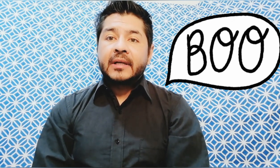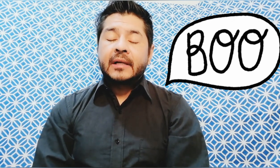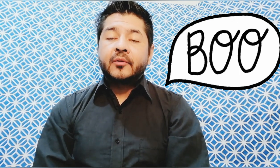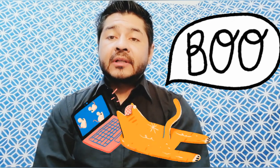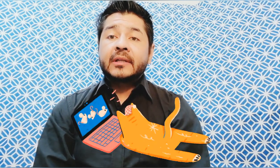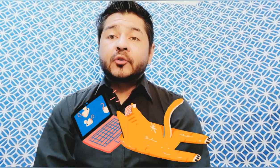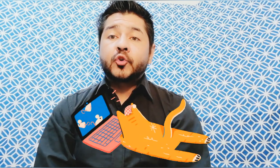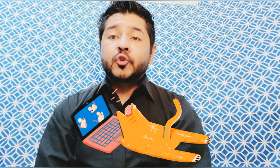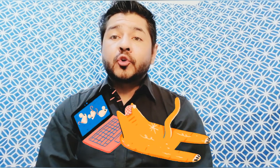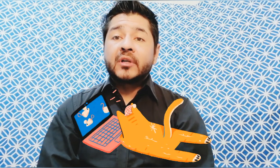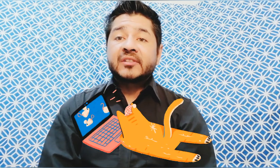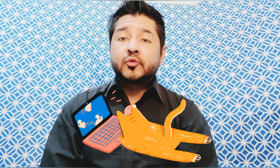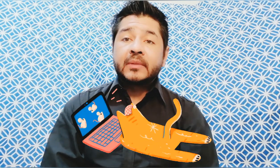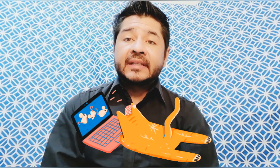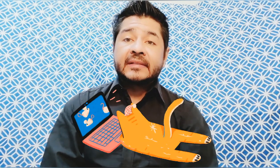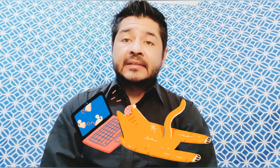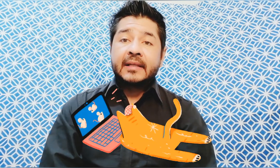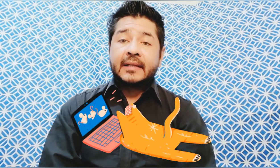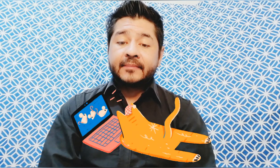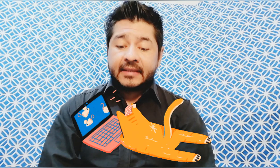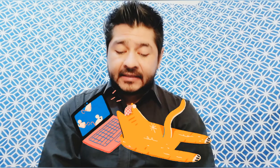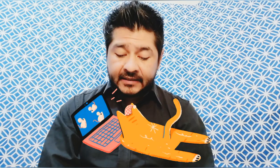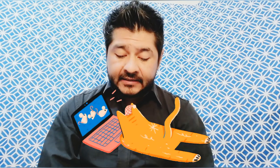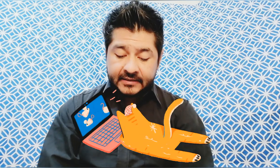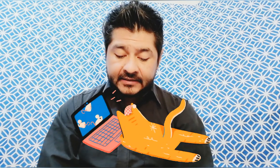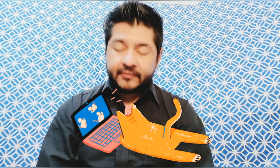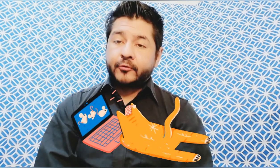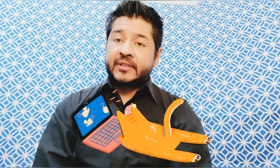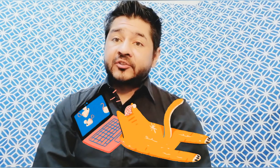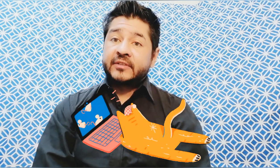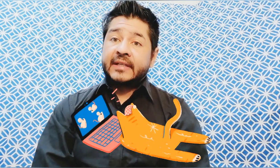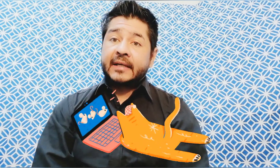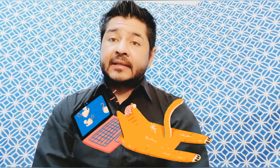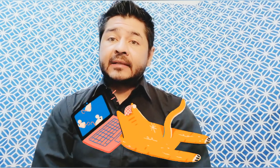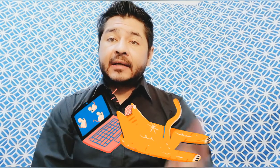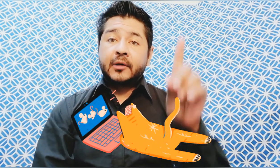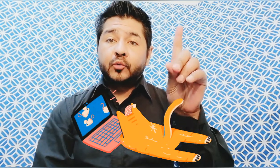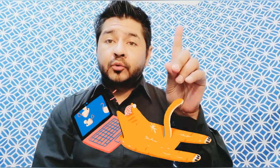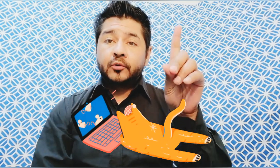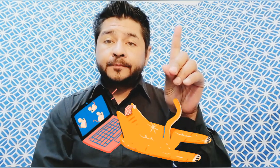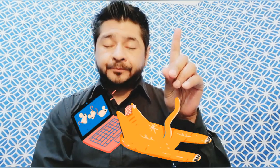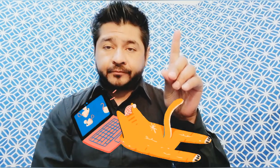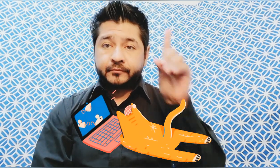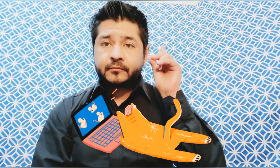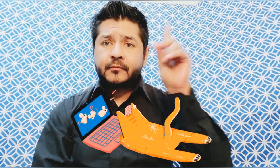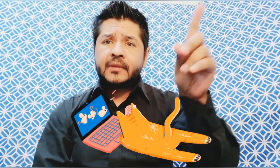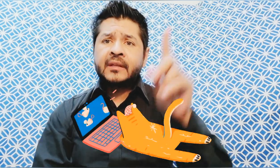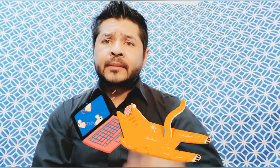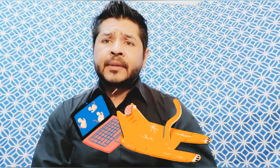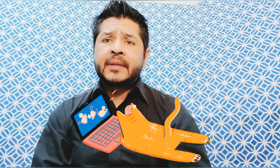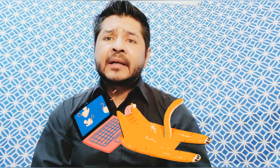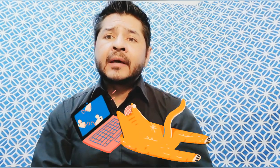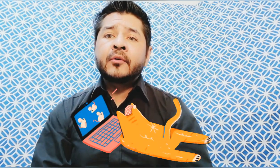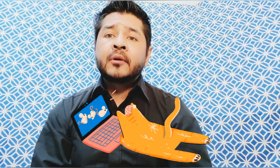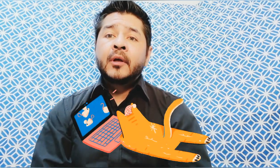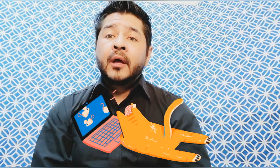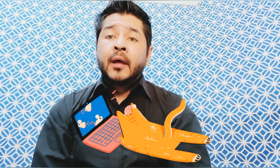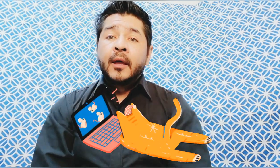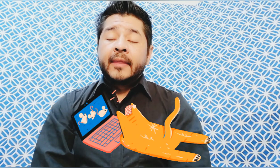al corriente con todos los resúmenes de las materias, ya sea de formación cívica y ética 1 de primer grado, de